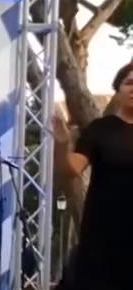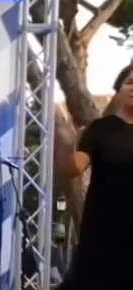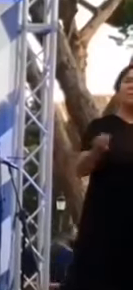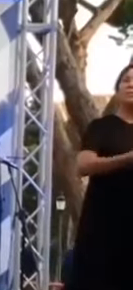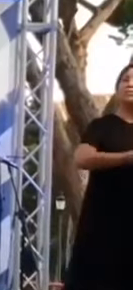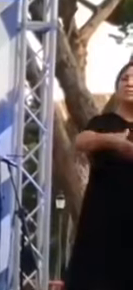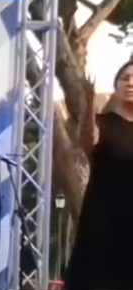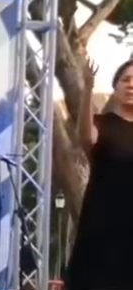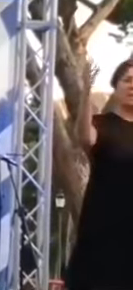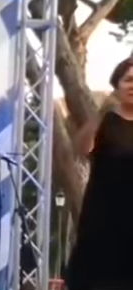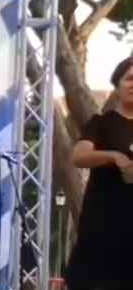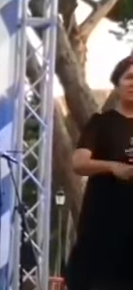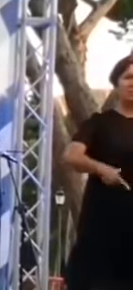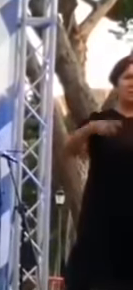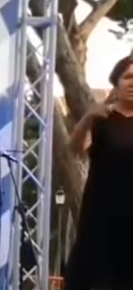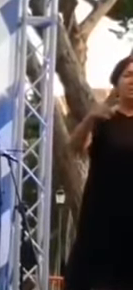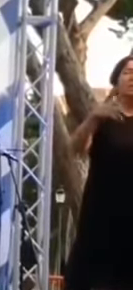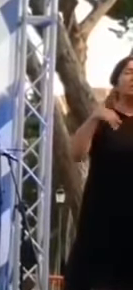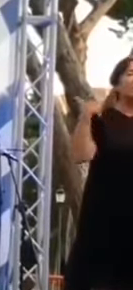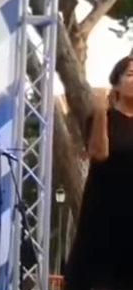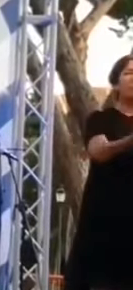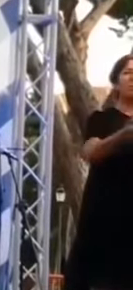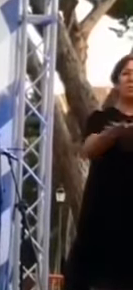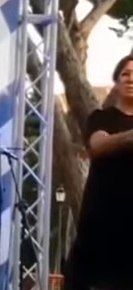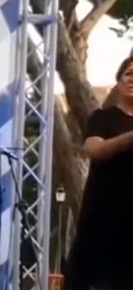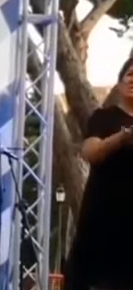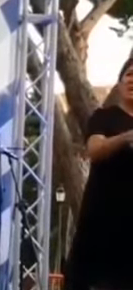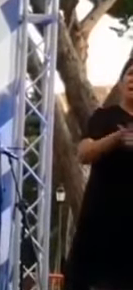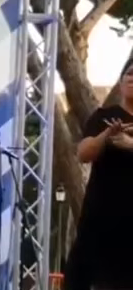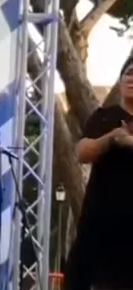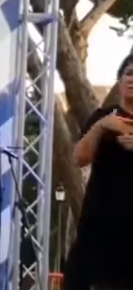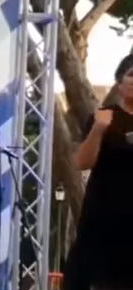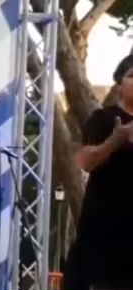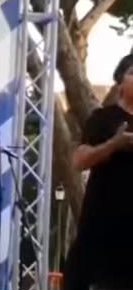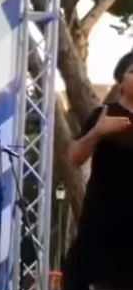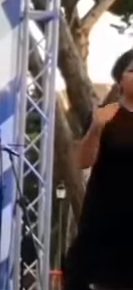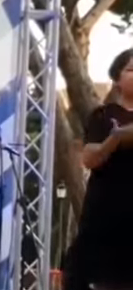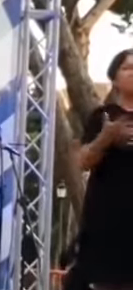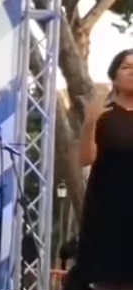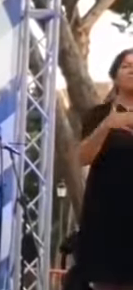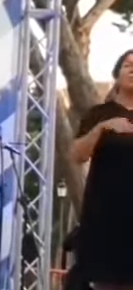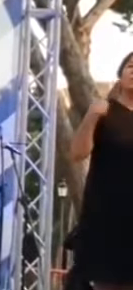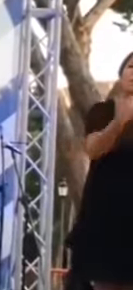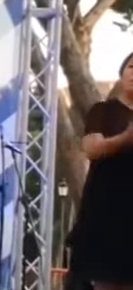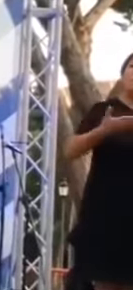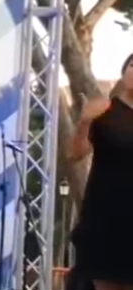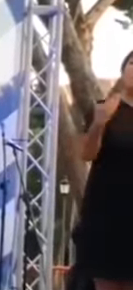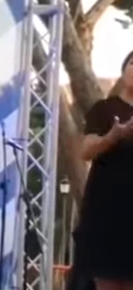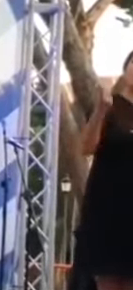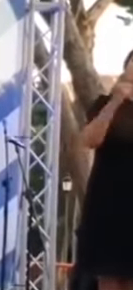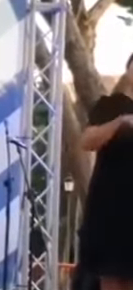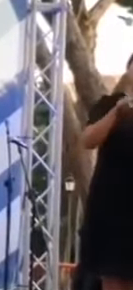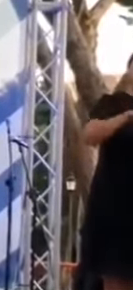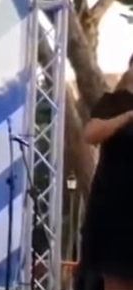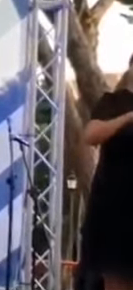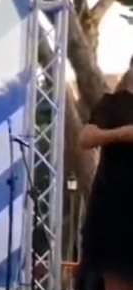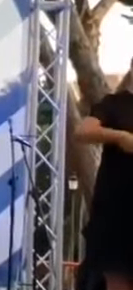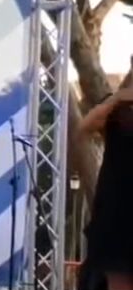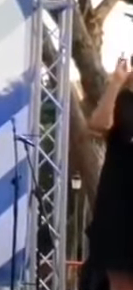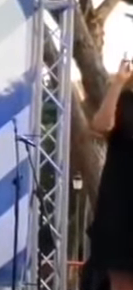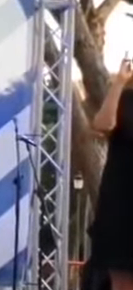quelle gettate nel cestino. Abbiamo fatto proposte sulla famiglia, abbiamo fatto proposte anche per i più